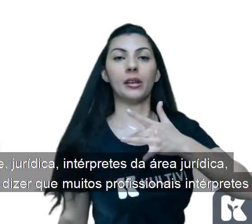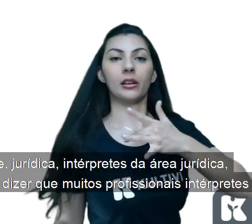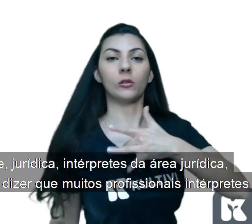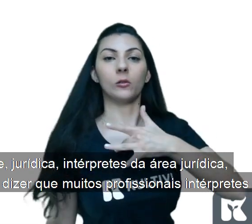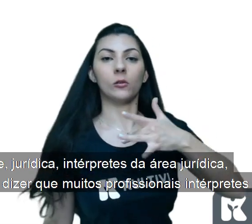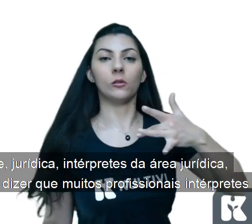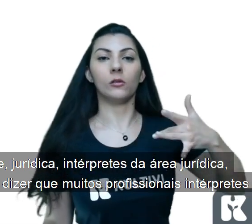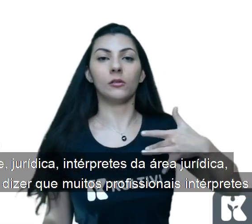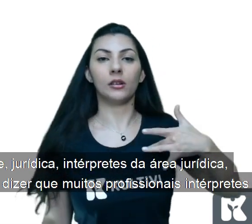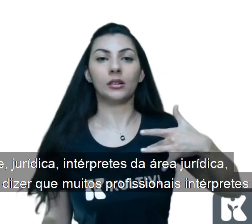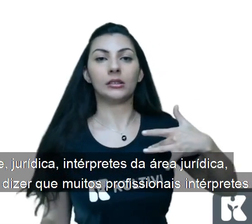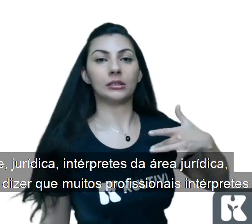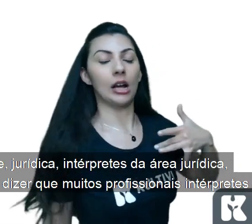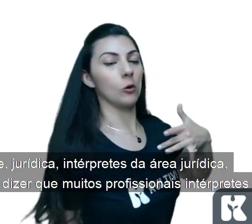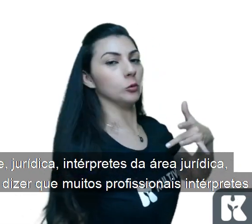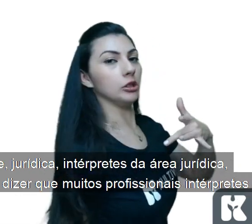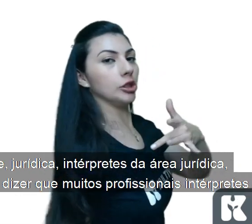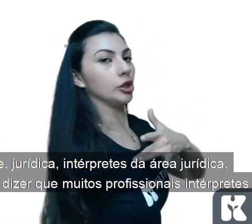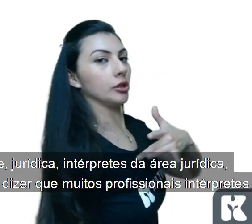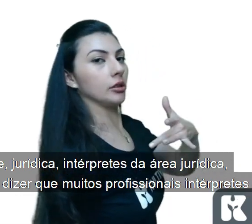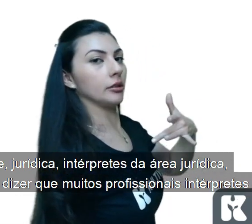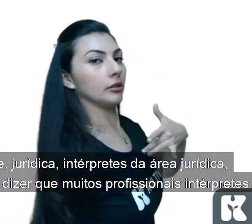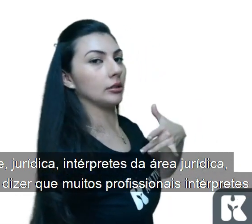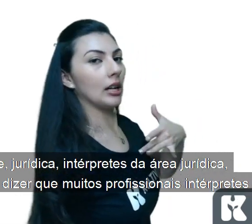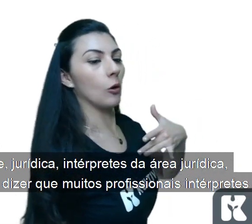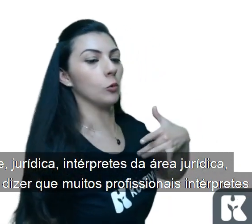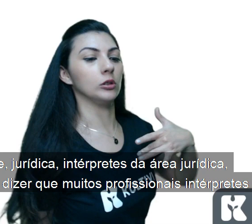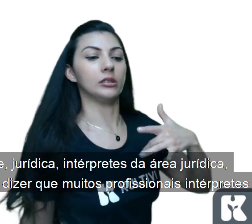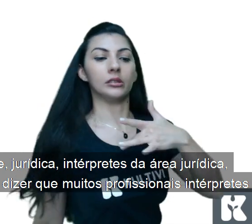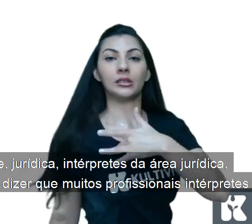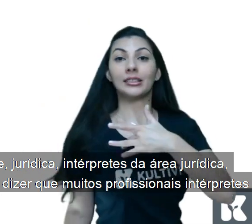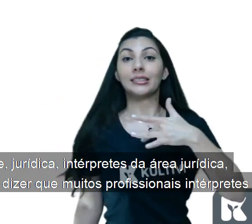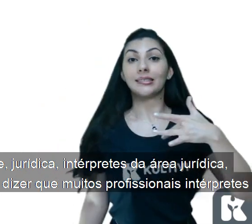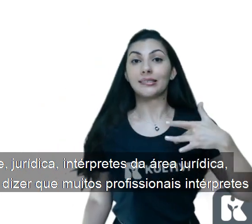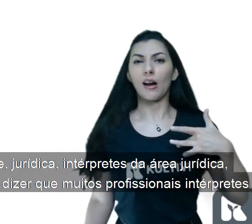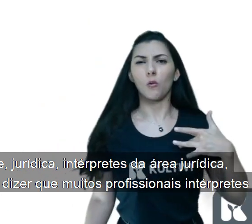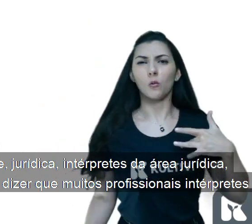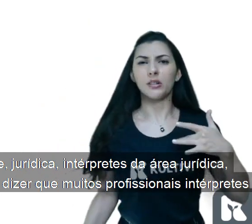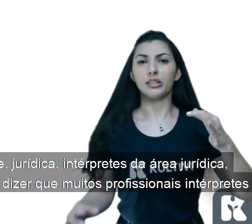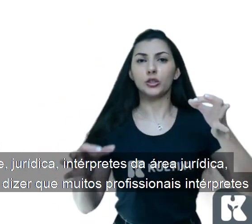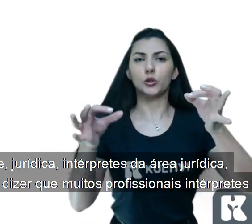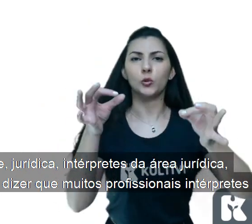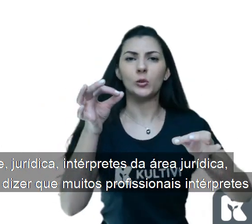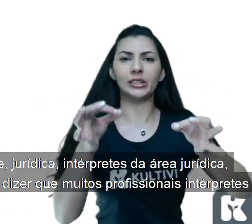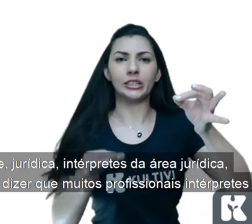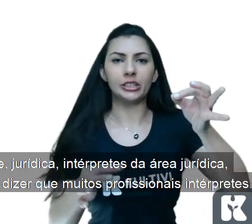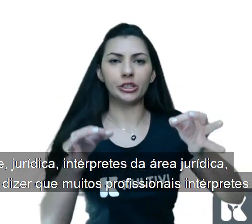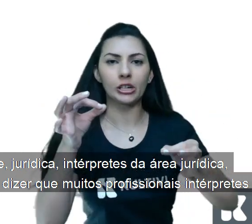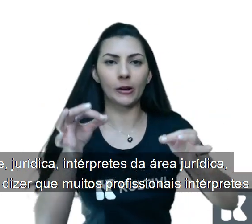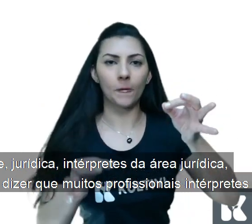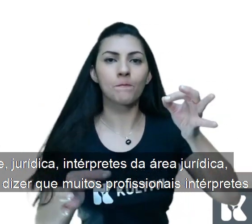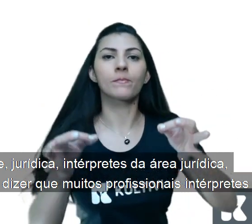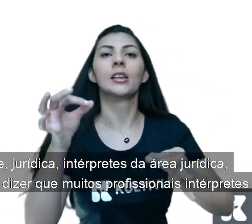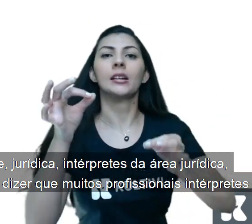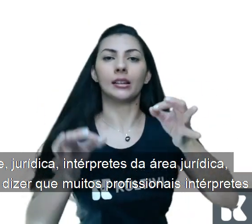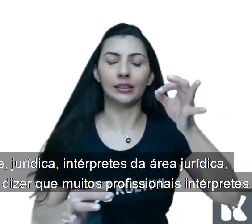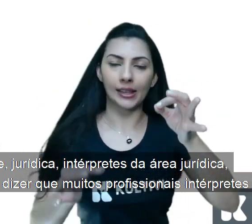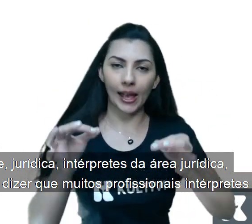encosta aqui no peito, saúde. saúde